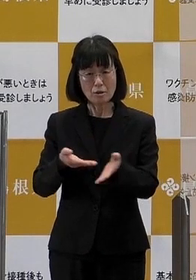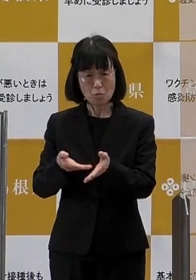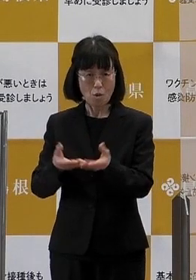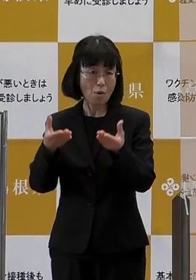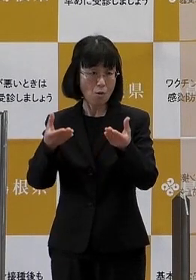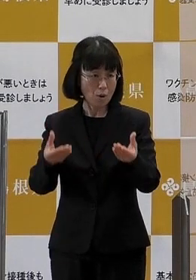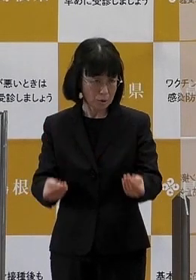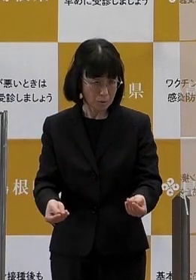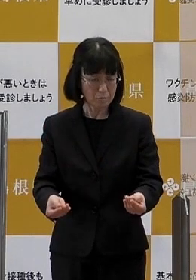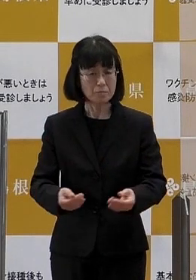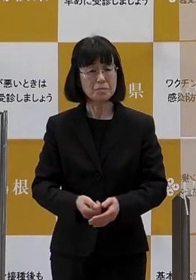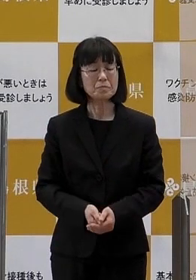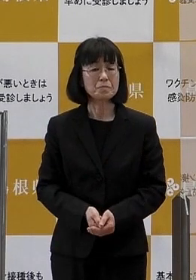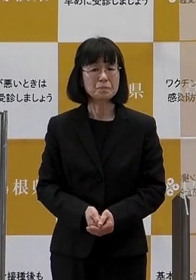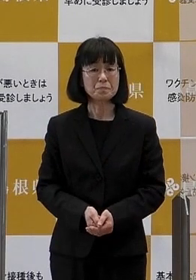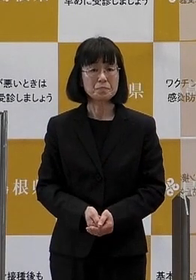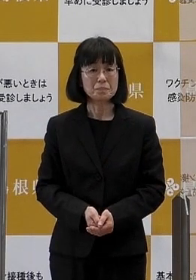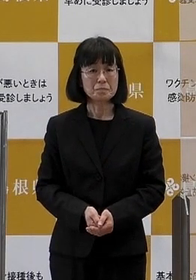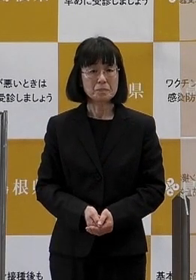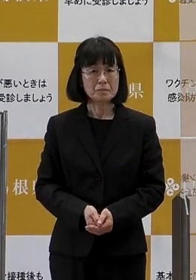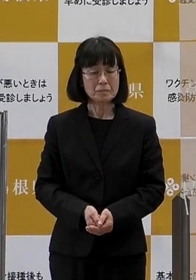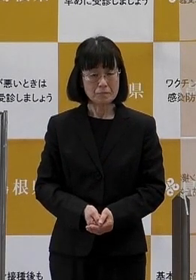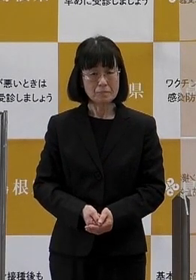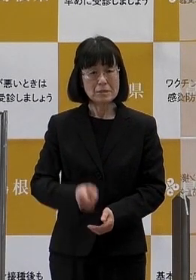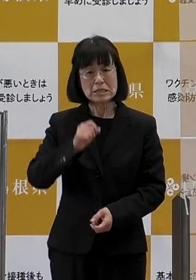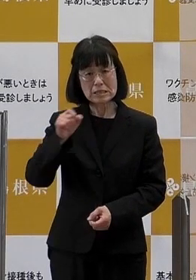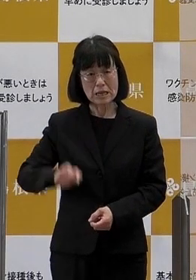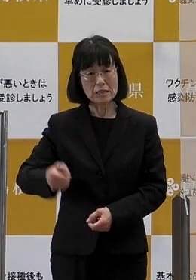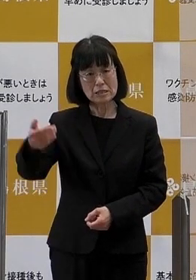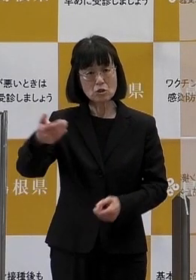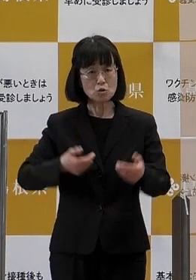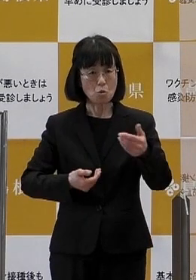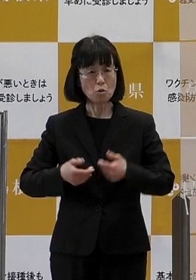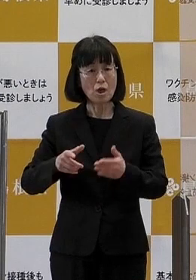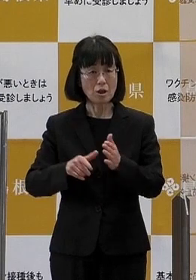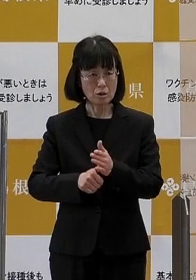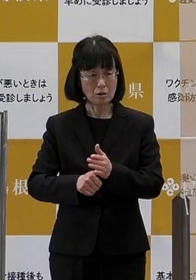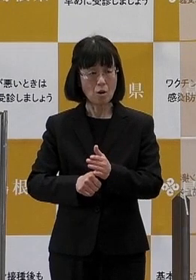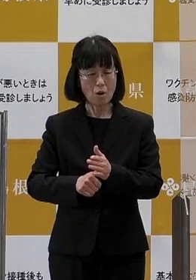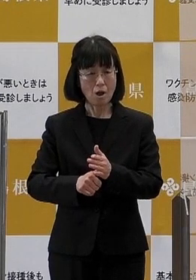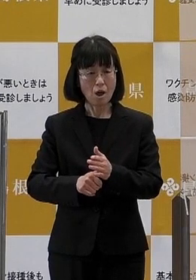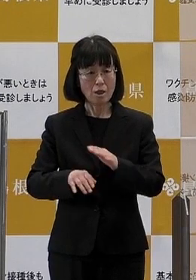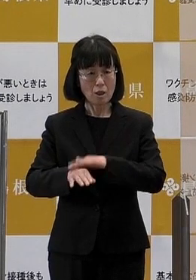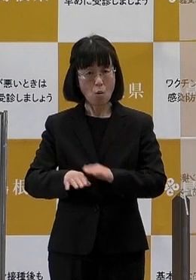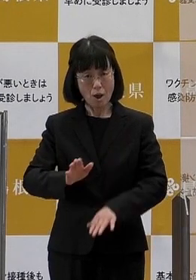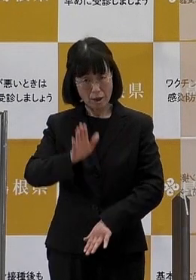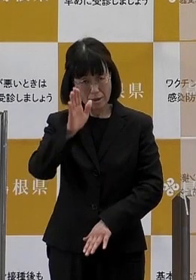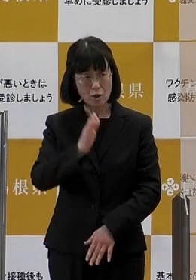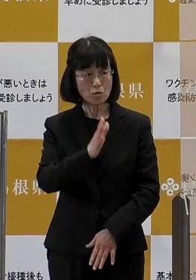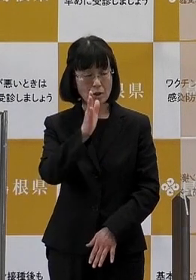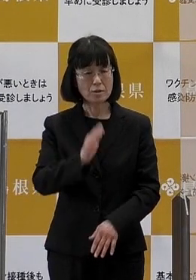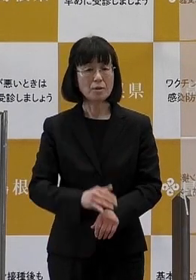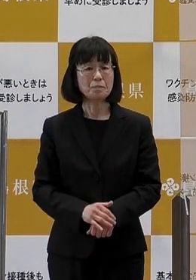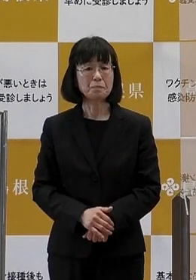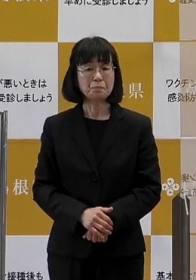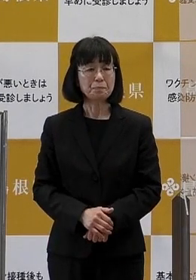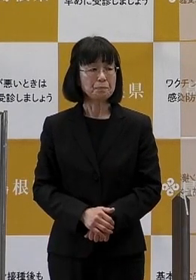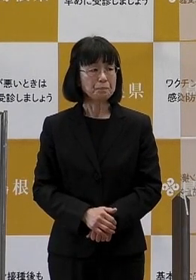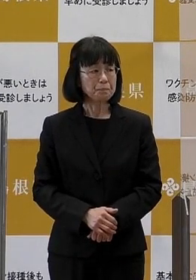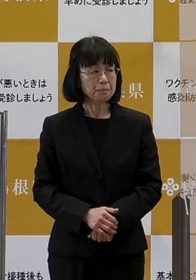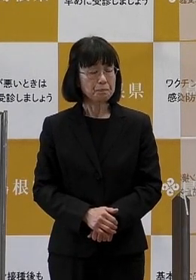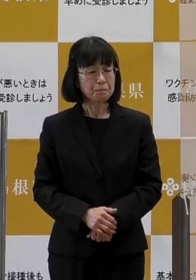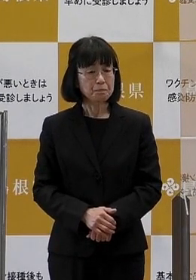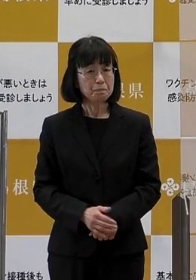。 ご質問をお受けいたしますので、ご質問のある者の方は挙手をお願いいたします。 はい、どう